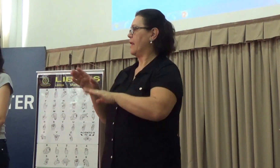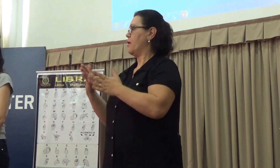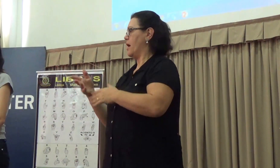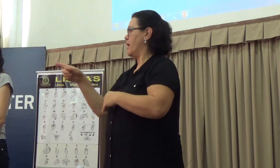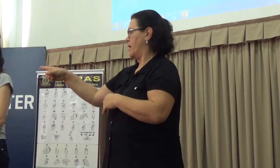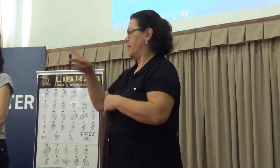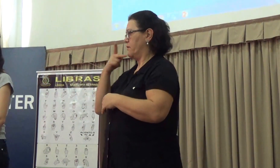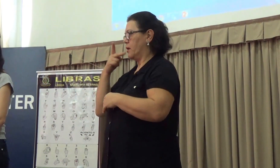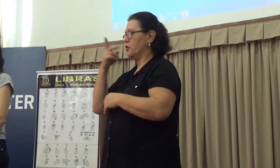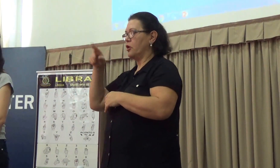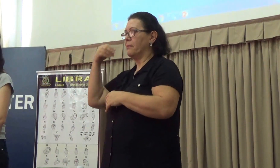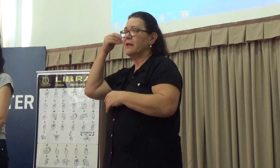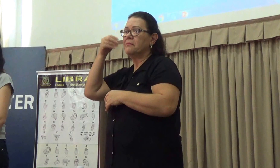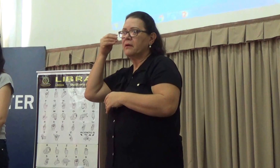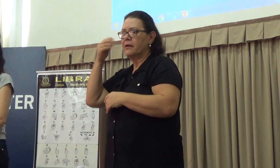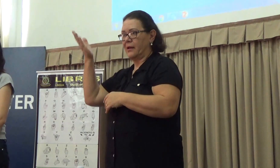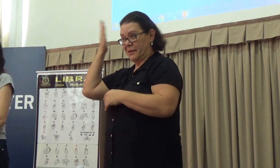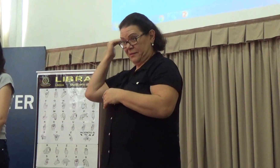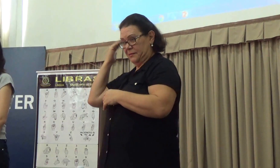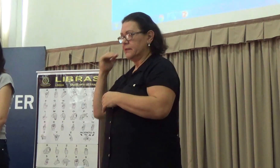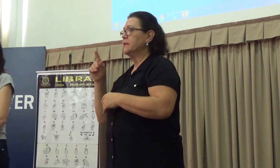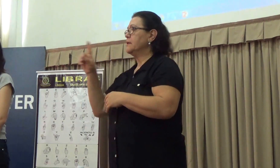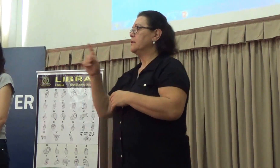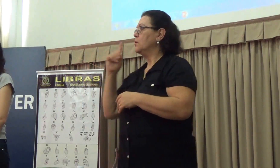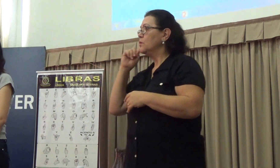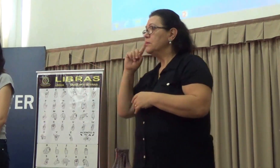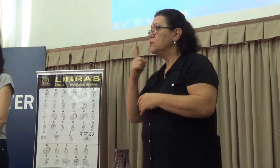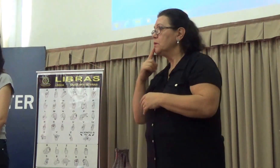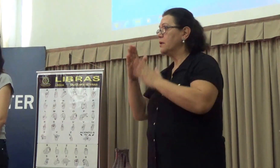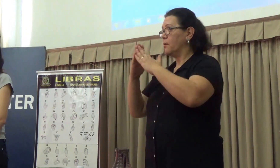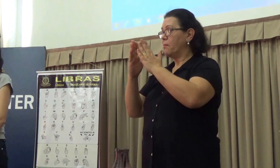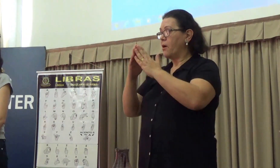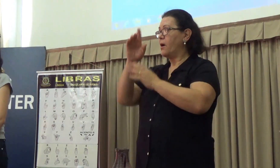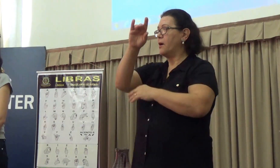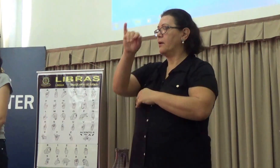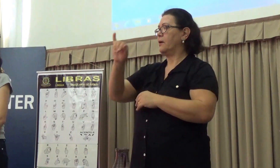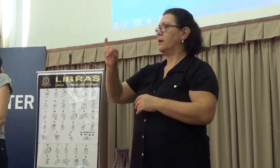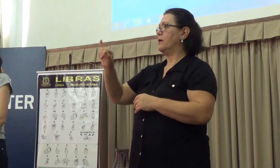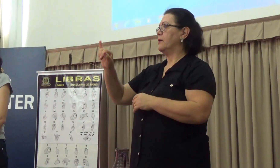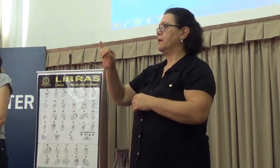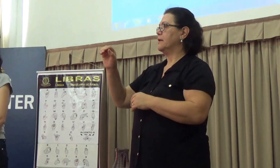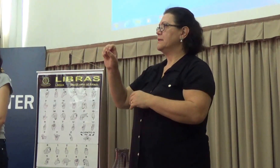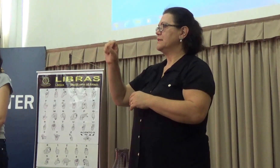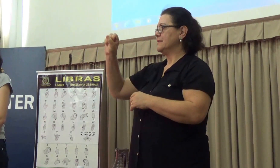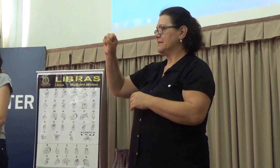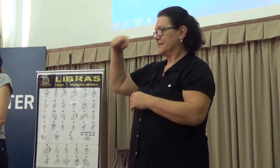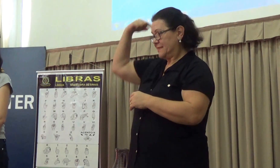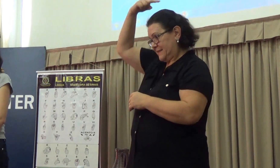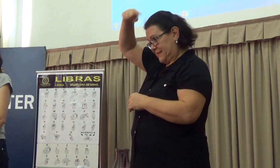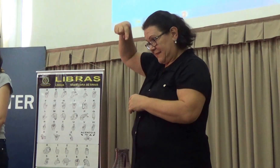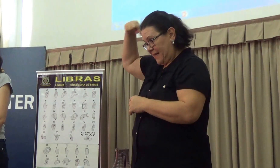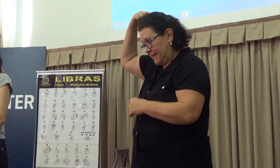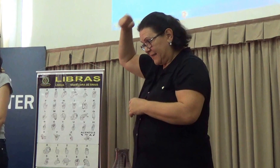Então, também temos que pensar nisso um pouco. Você também falou sobre uma experiência anterior de um surdo.